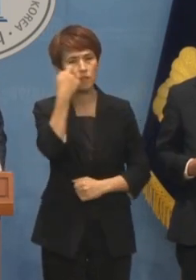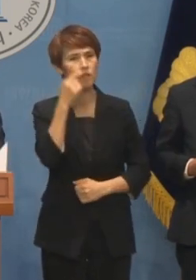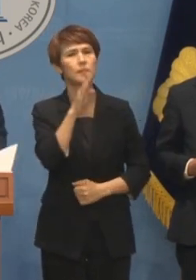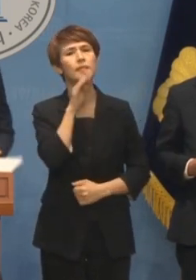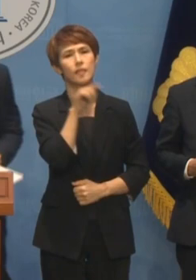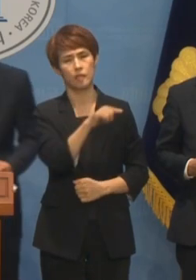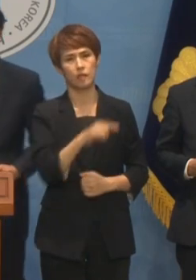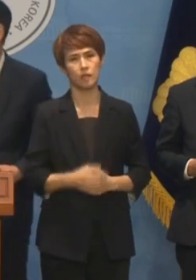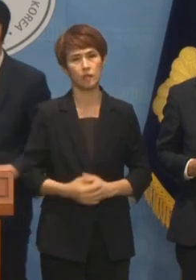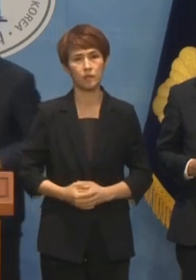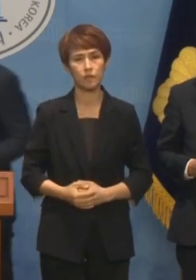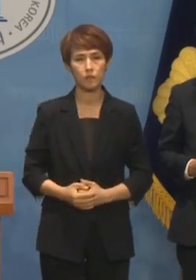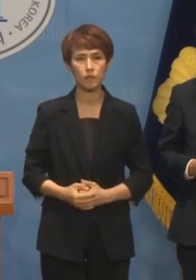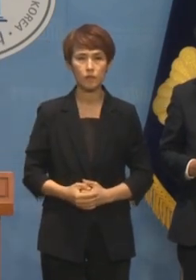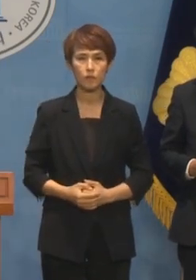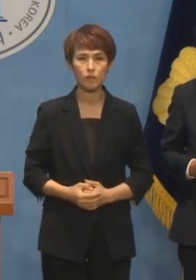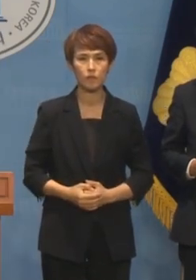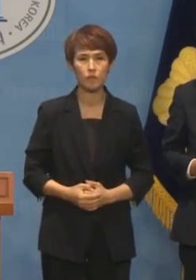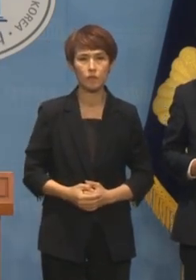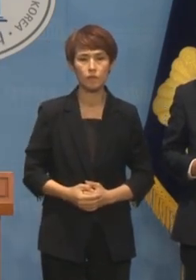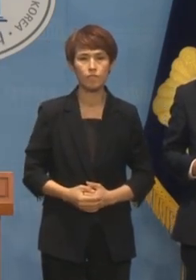때문입니다.